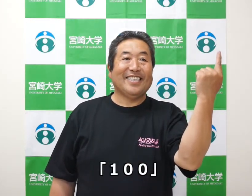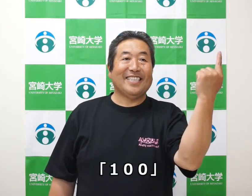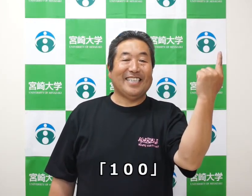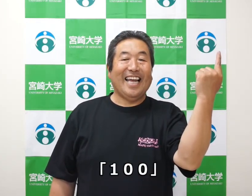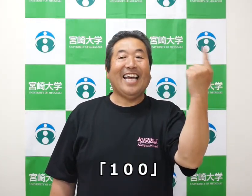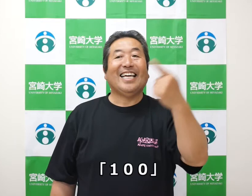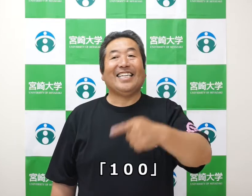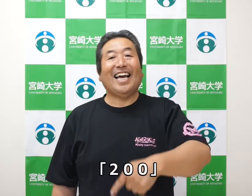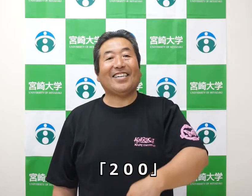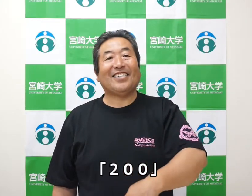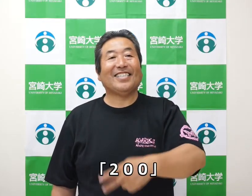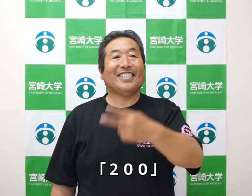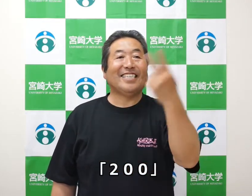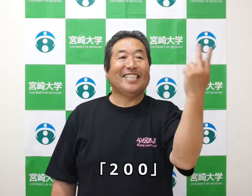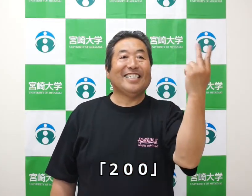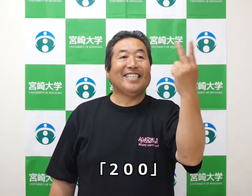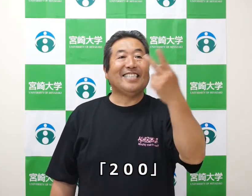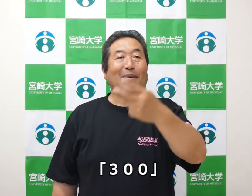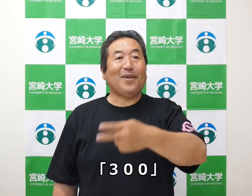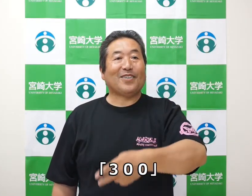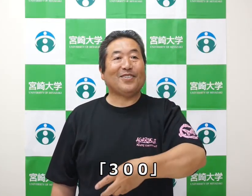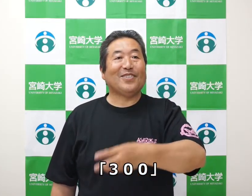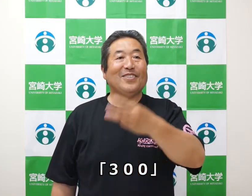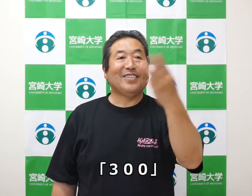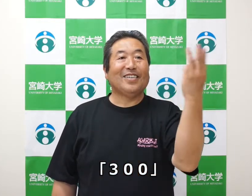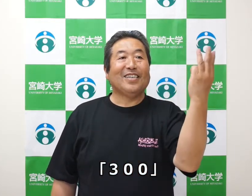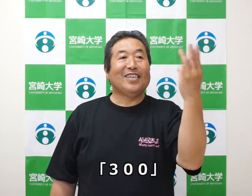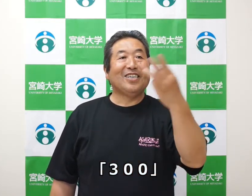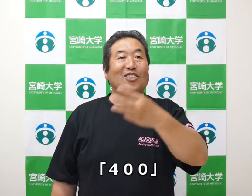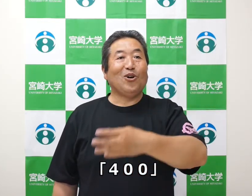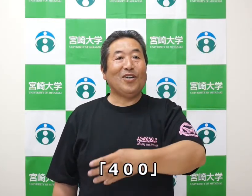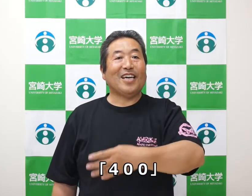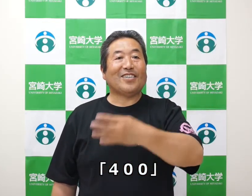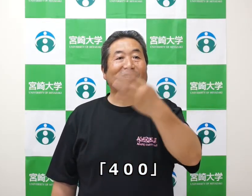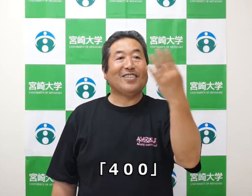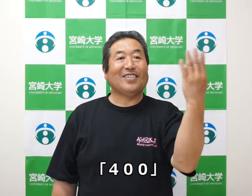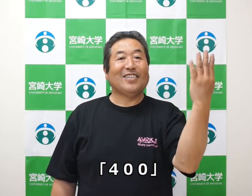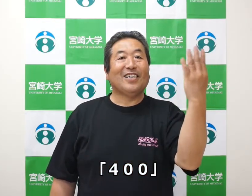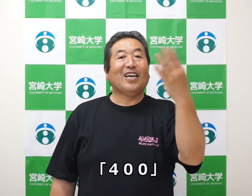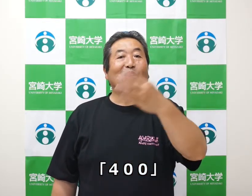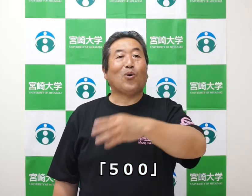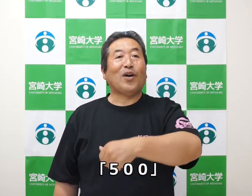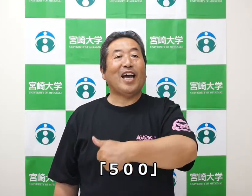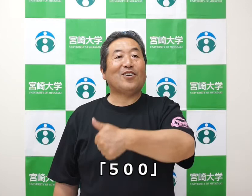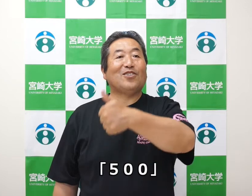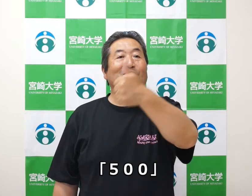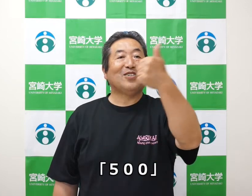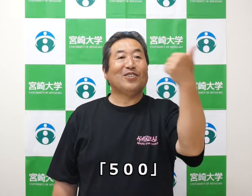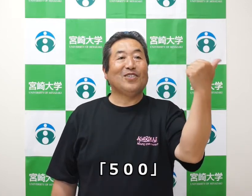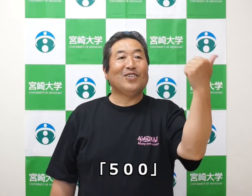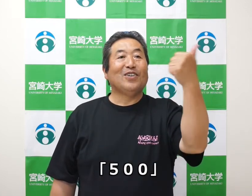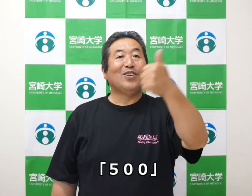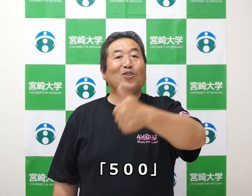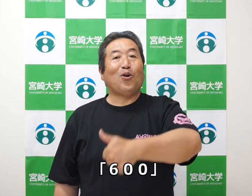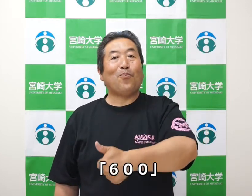ですね。200、300、400、500、